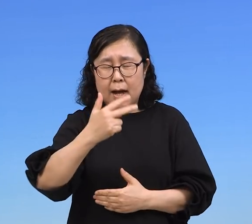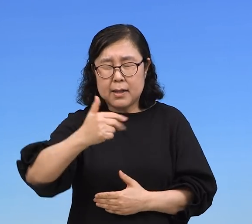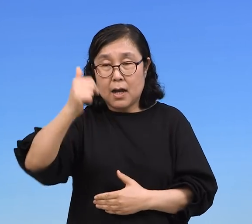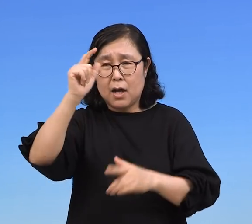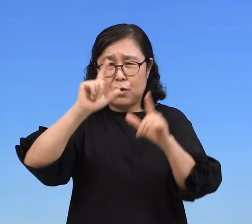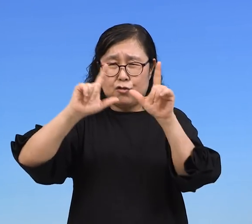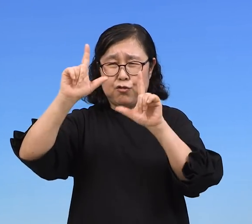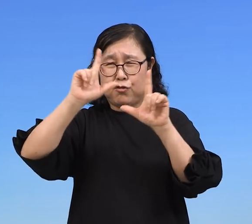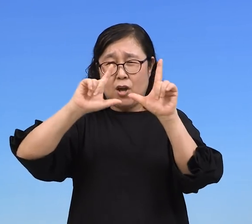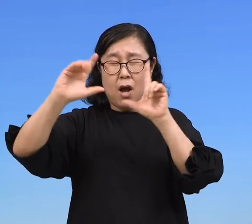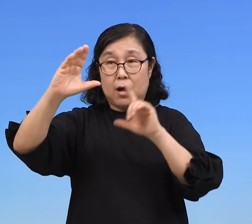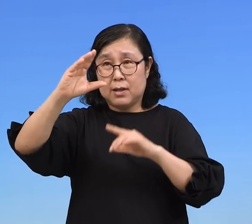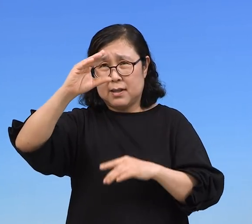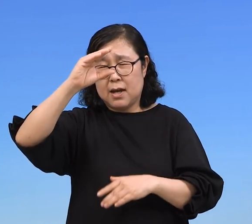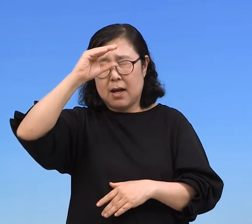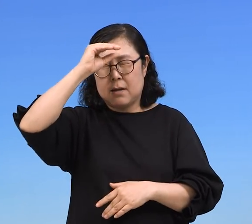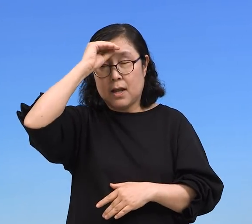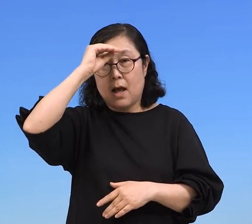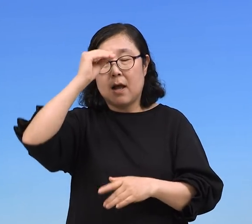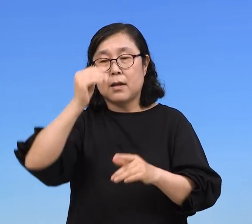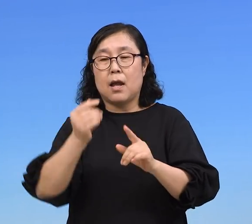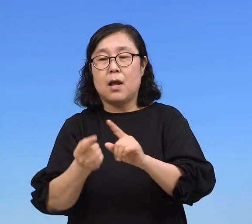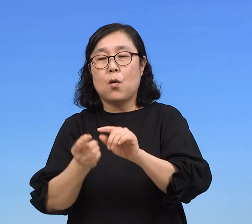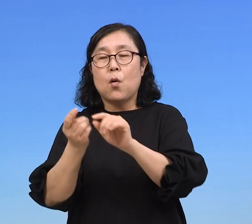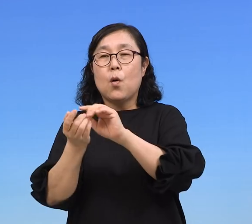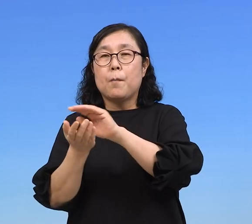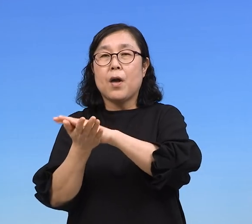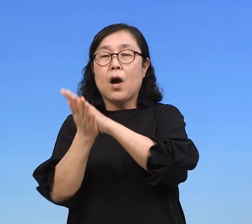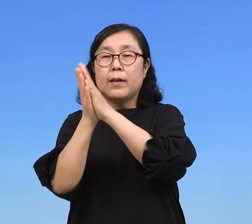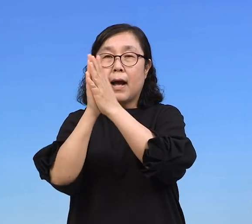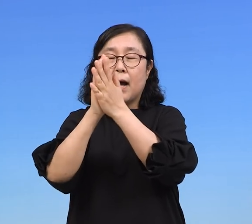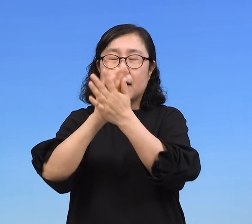날마다 주의 형상대로 변화되리라,